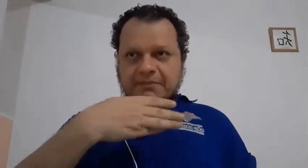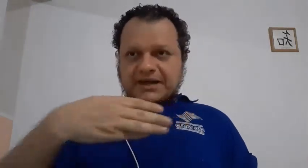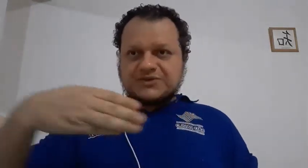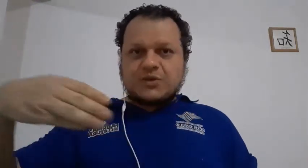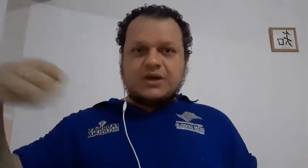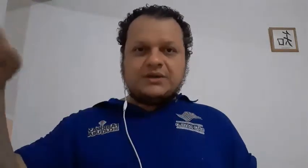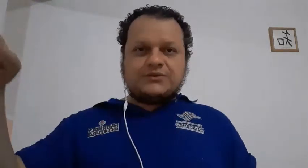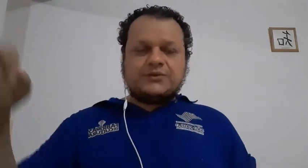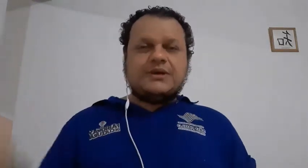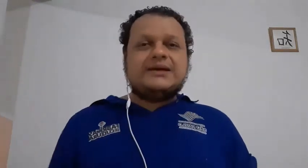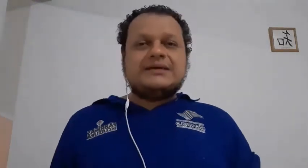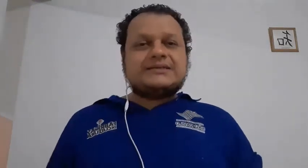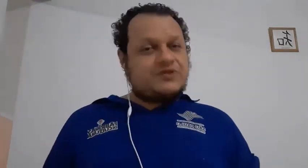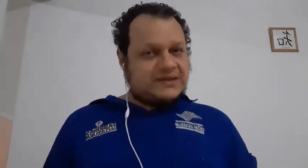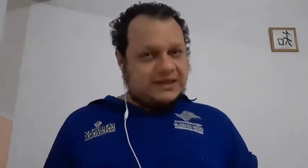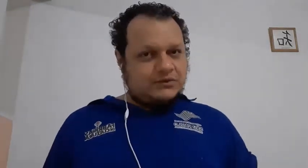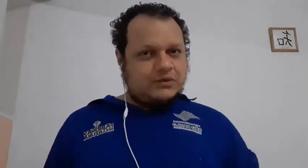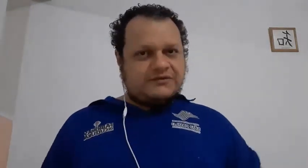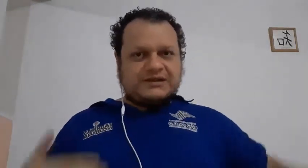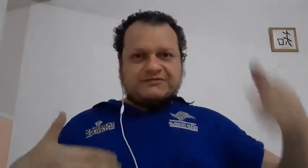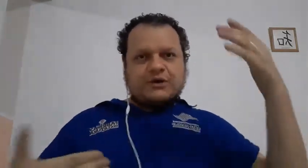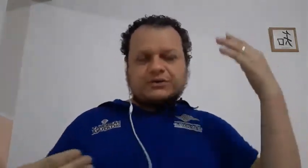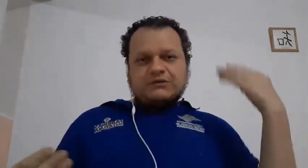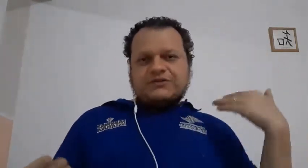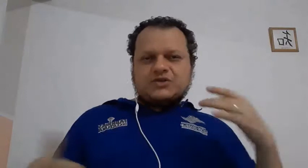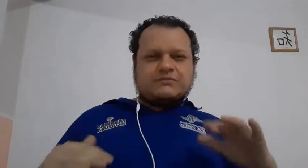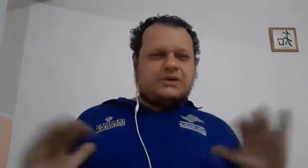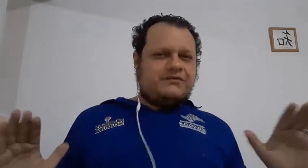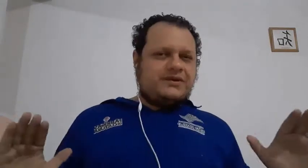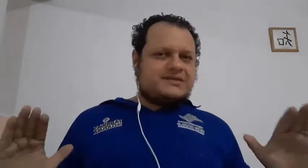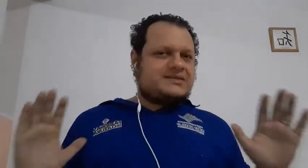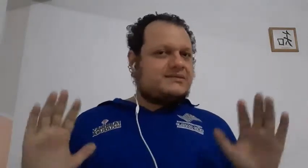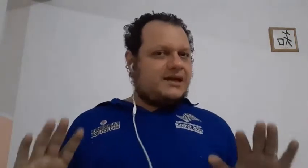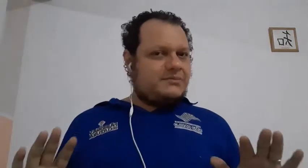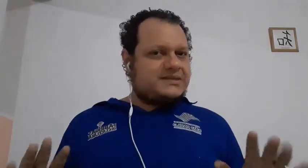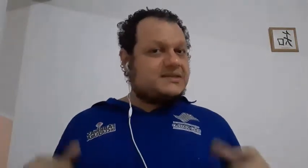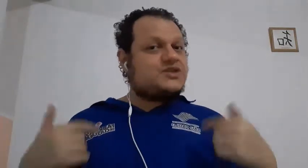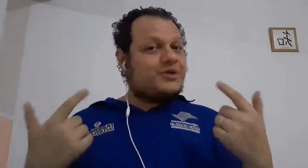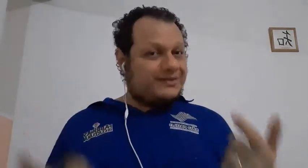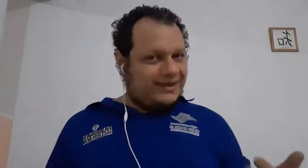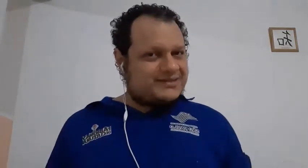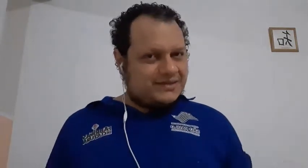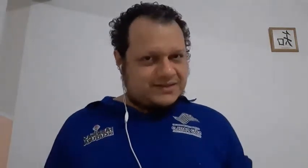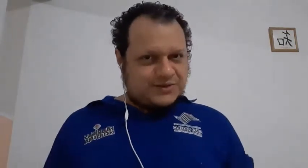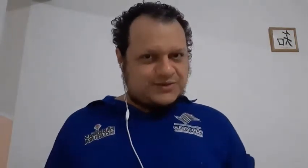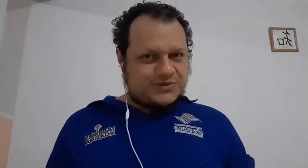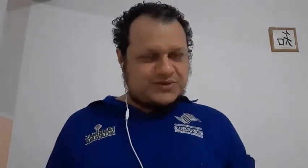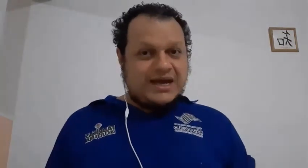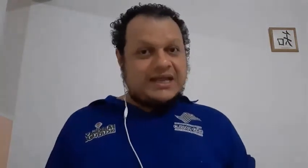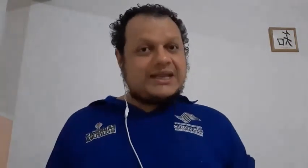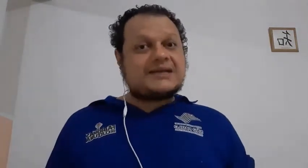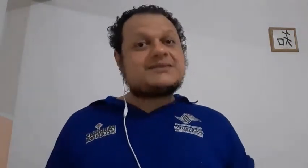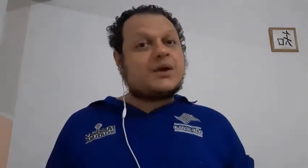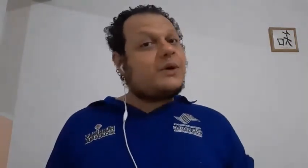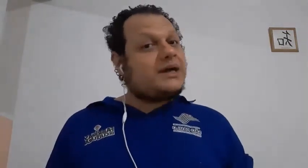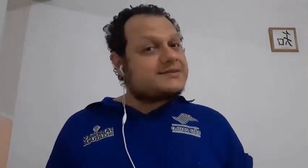mais corrido. Se você tem dúvida, volta ao vídeo mil vezes e treine bastante, porque tem exercícios na